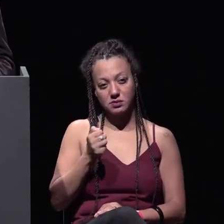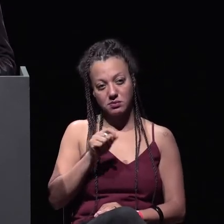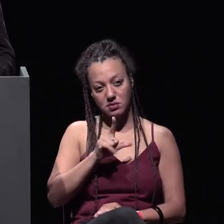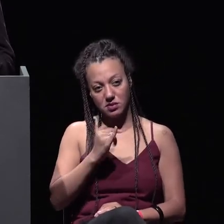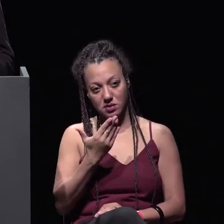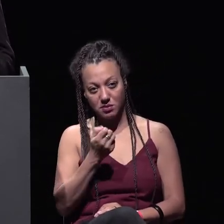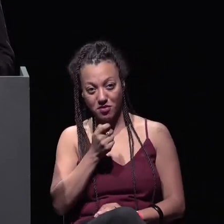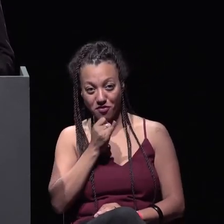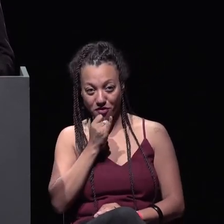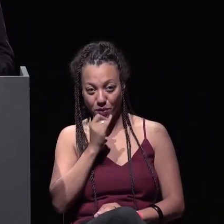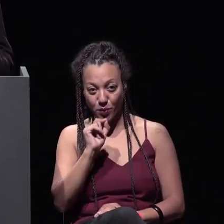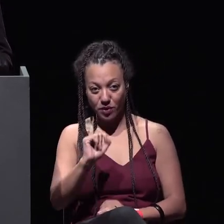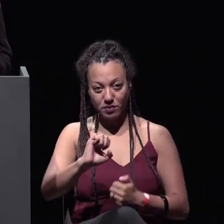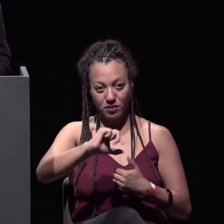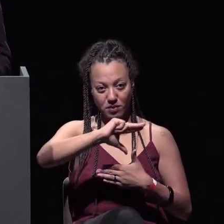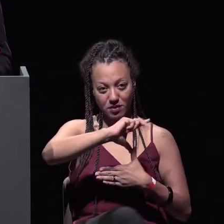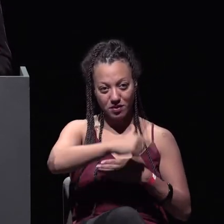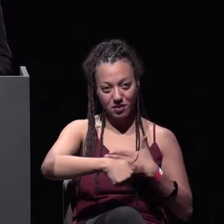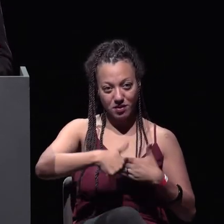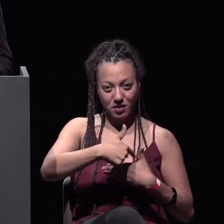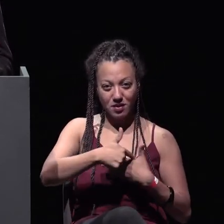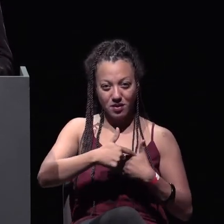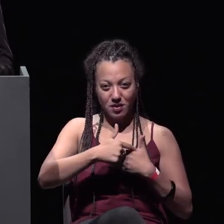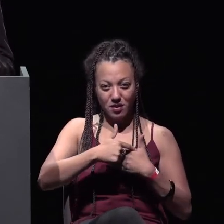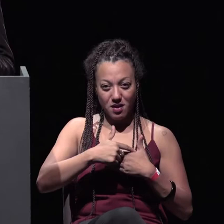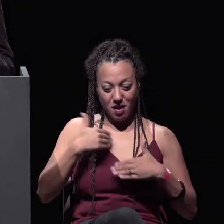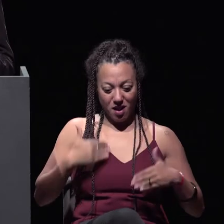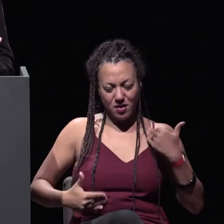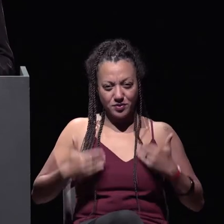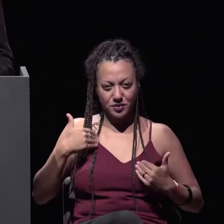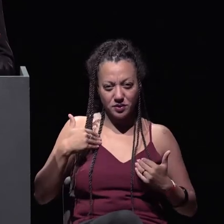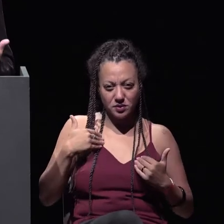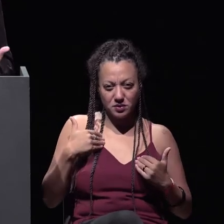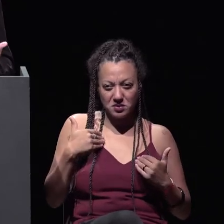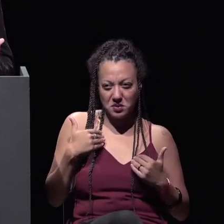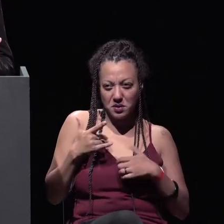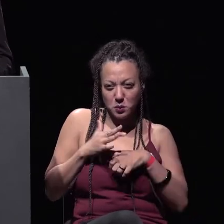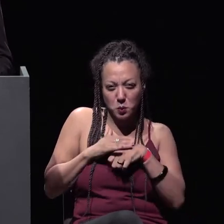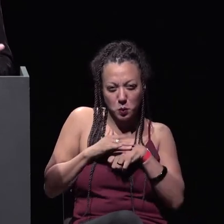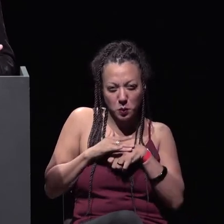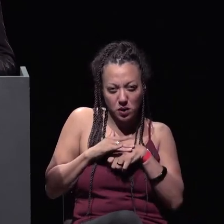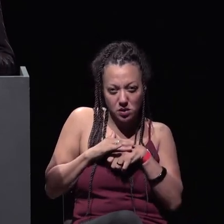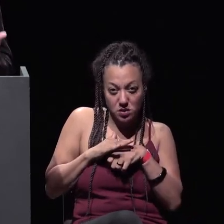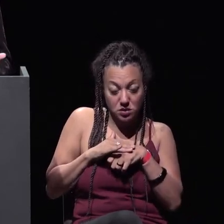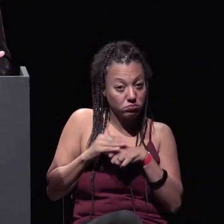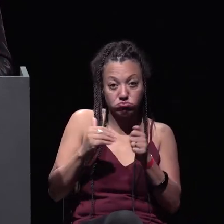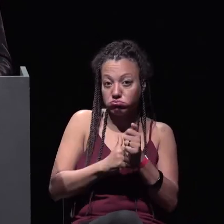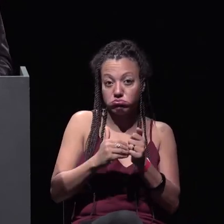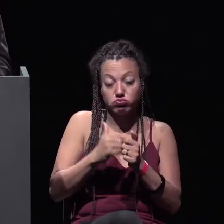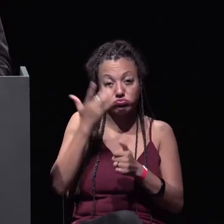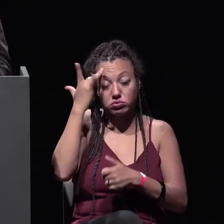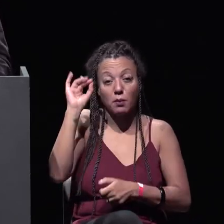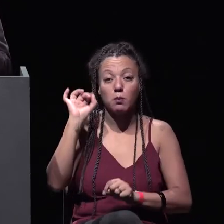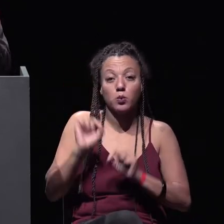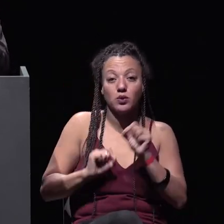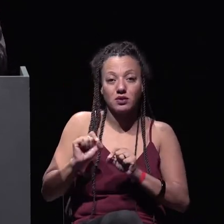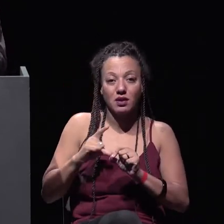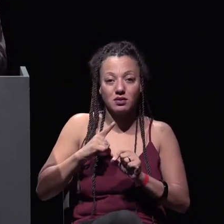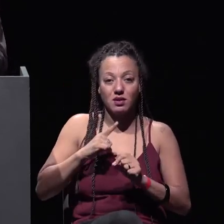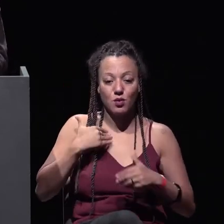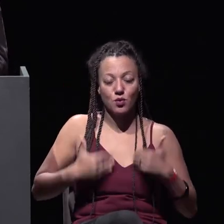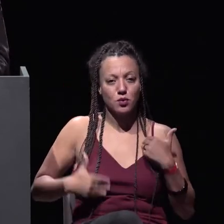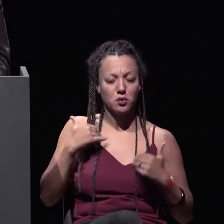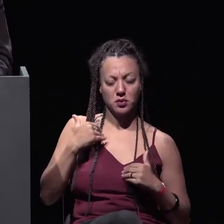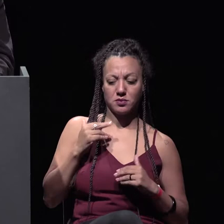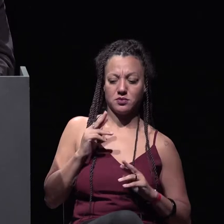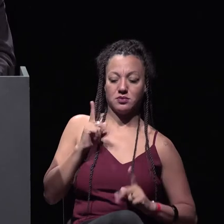latina é a decadência física gerando uma espécie ou essa doença misteriosa gerando uma forma nova e literariamente